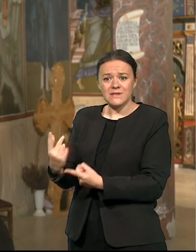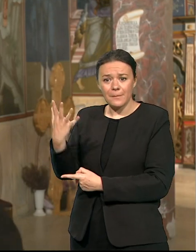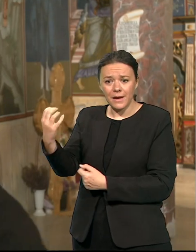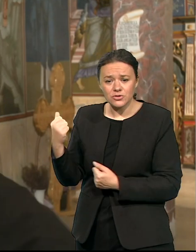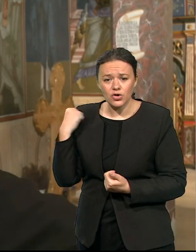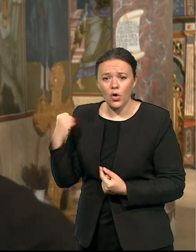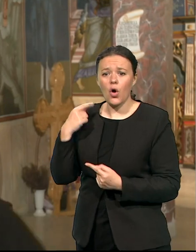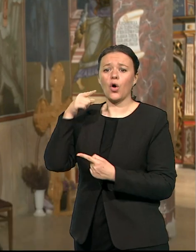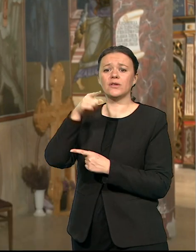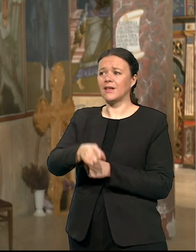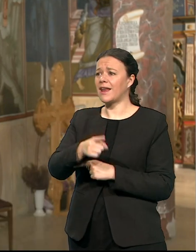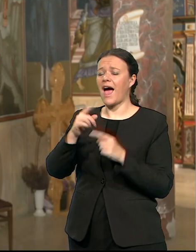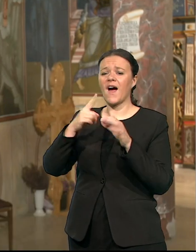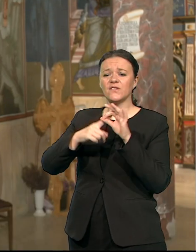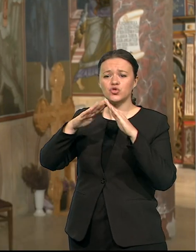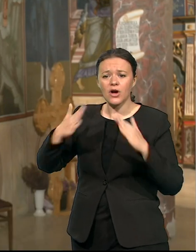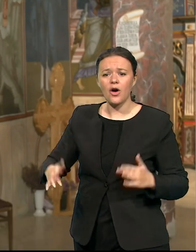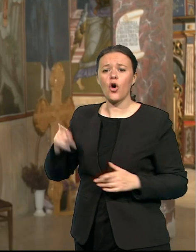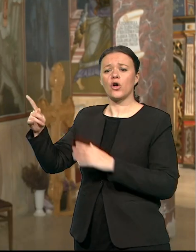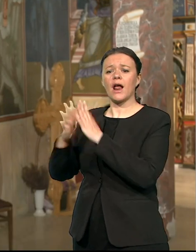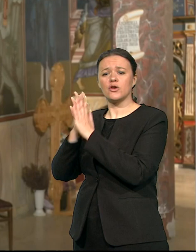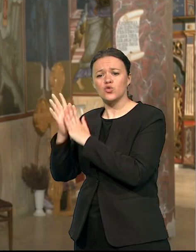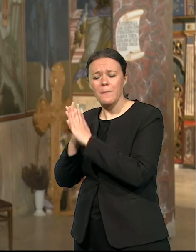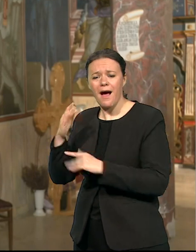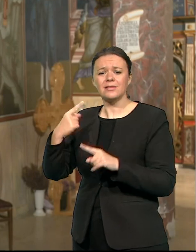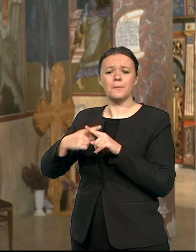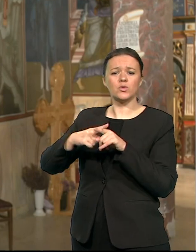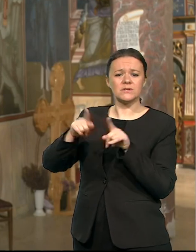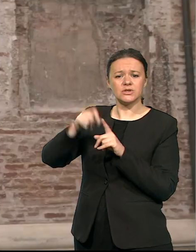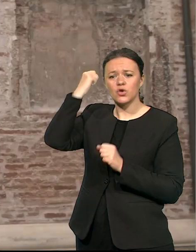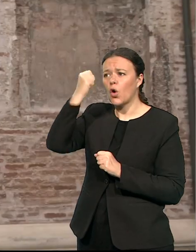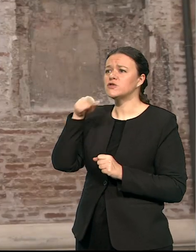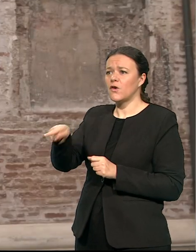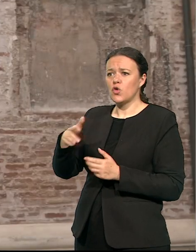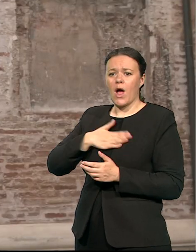i u Šumadiji, toliko na Kosovu i mnogim mjestima srpske otadžbine.